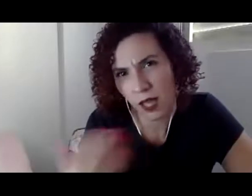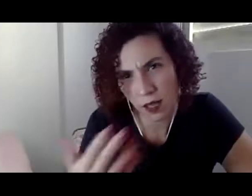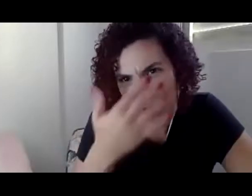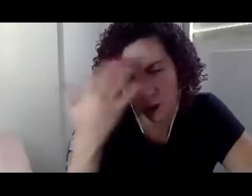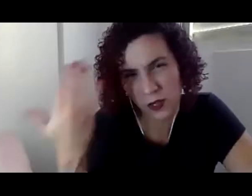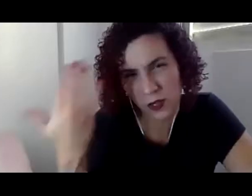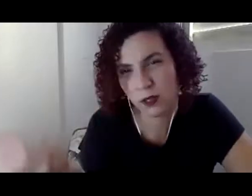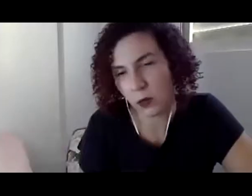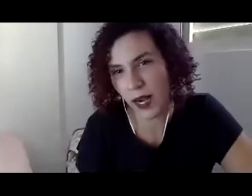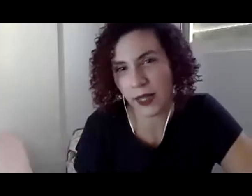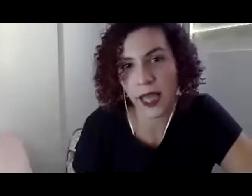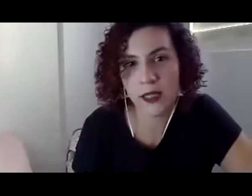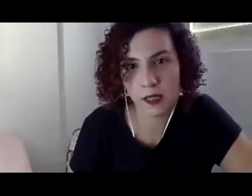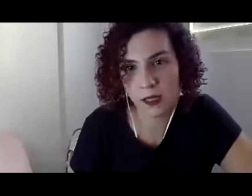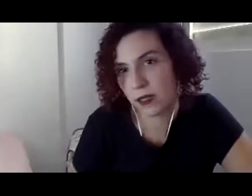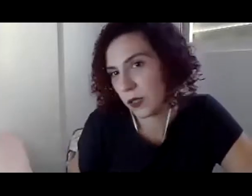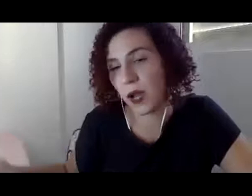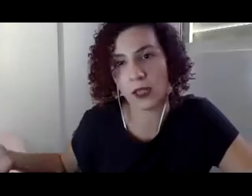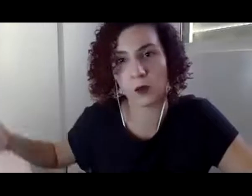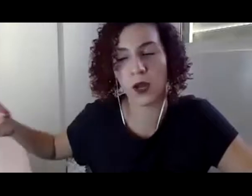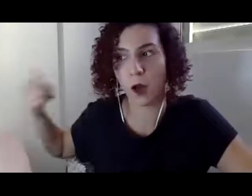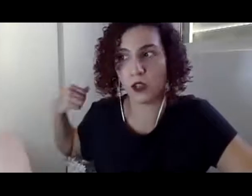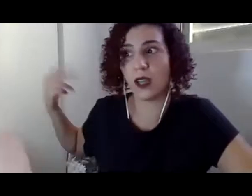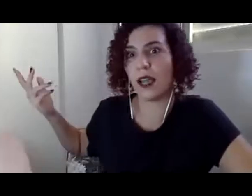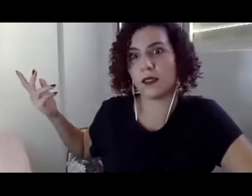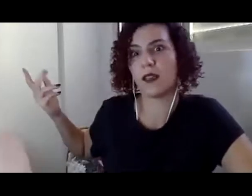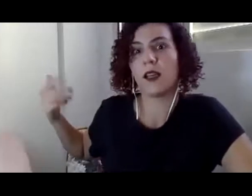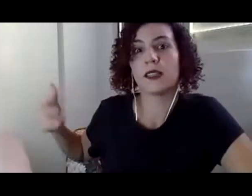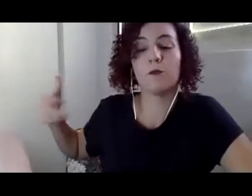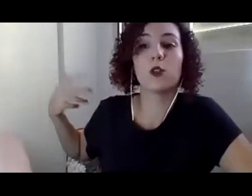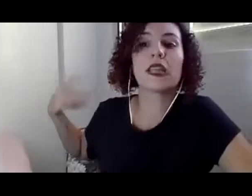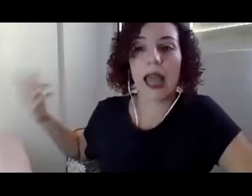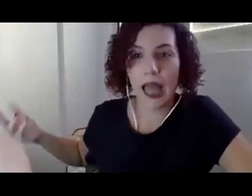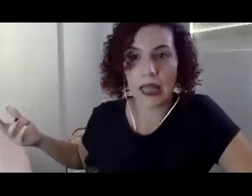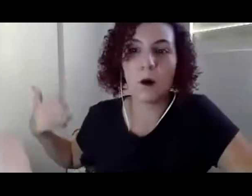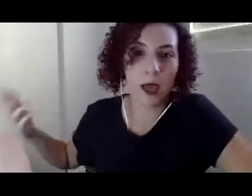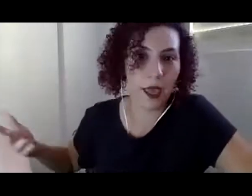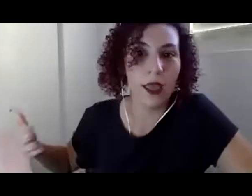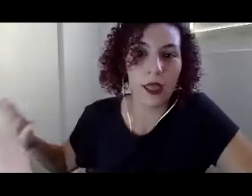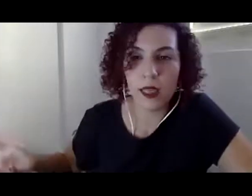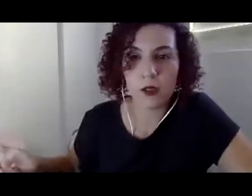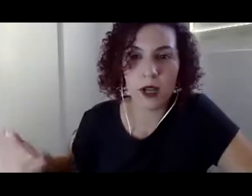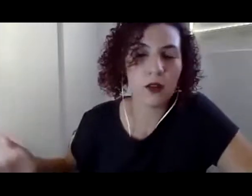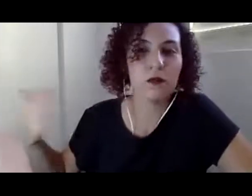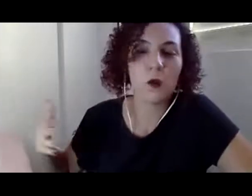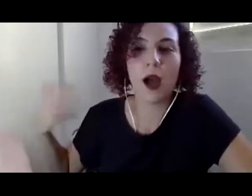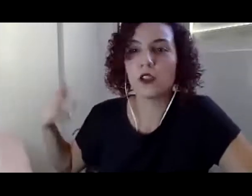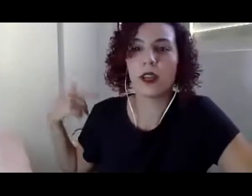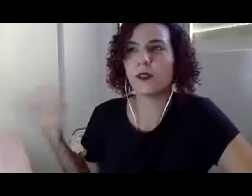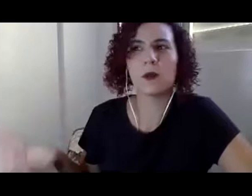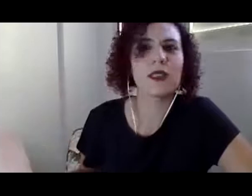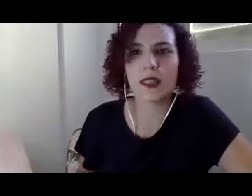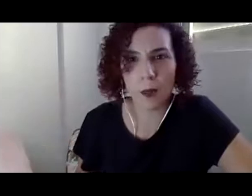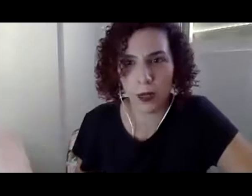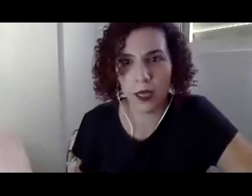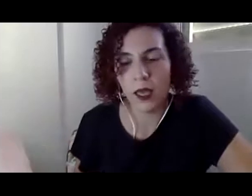Preciso, né? Precisa tatuar na testa, se no caso o carro de trás, se buzinar não é isso, né? O carro de trás